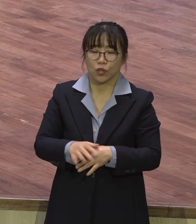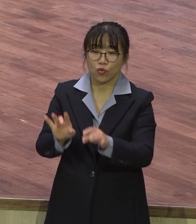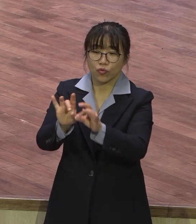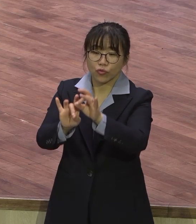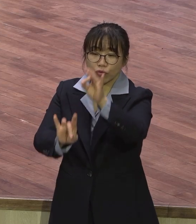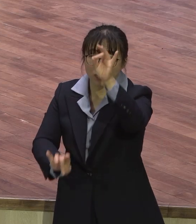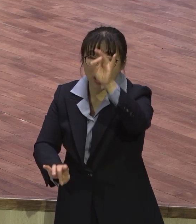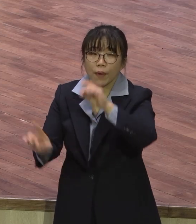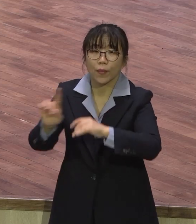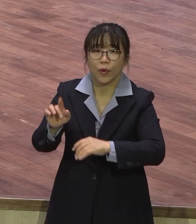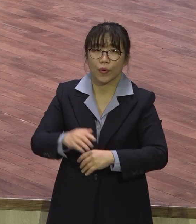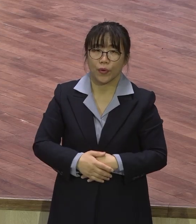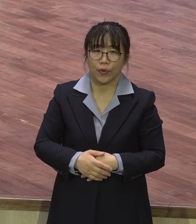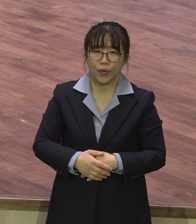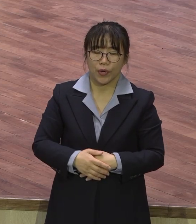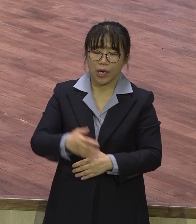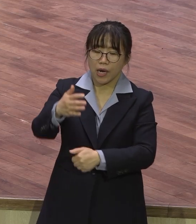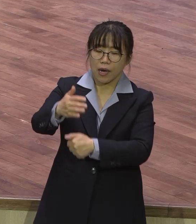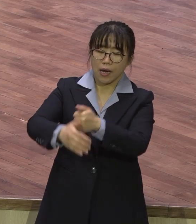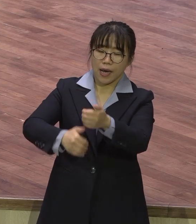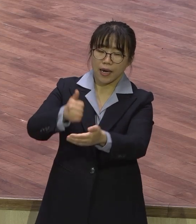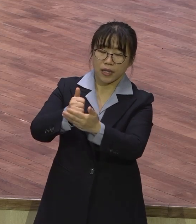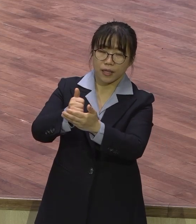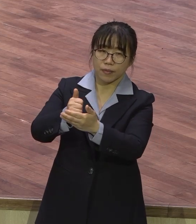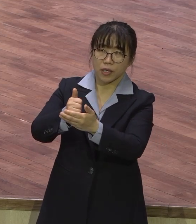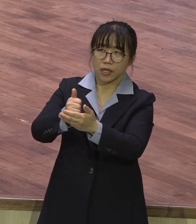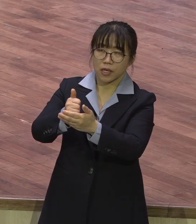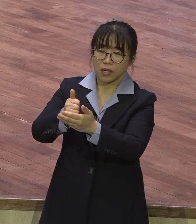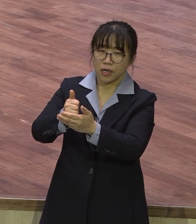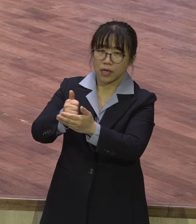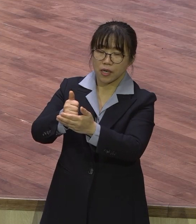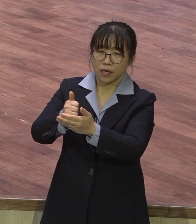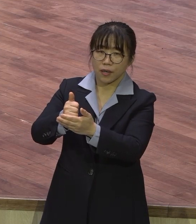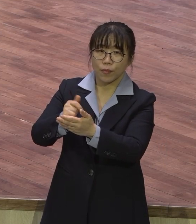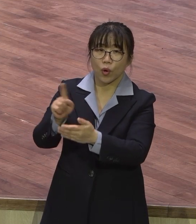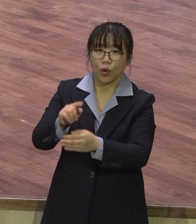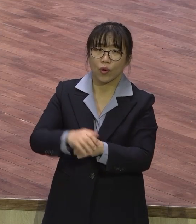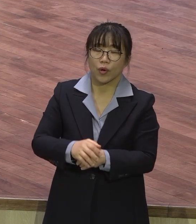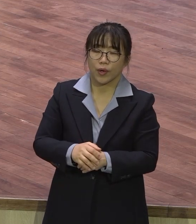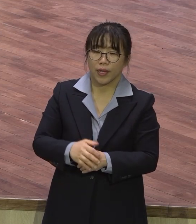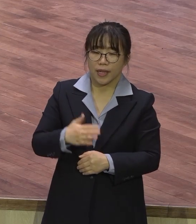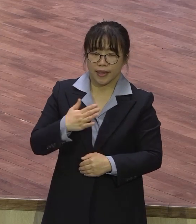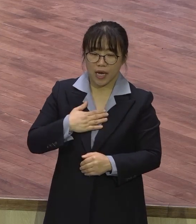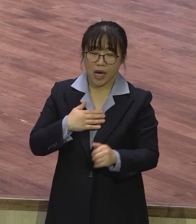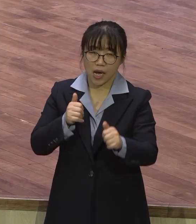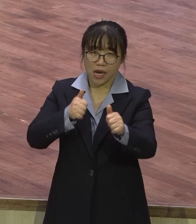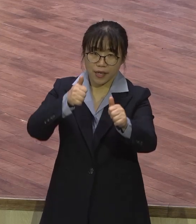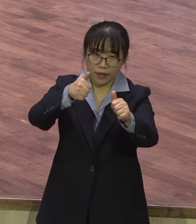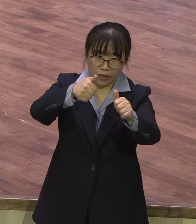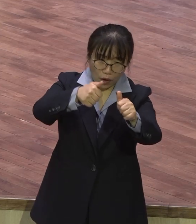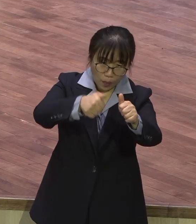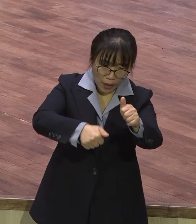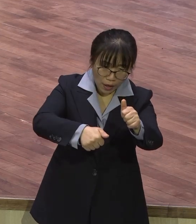것이 아니에요 하나님을 경배할 자리에 다른 것을 갖다 놓는 거예요